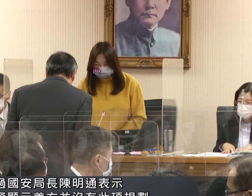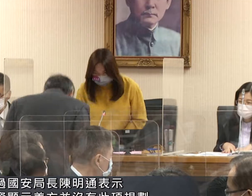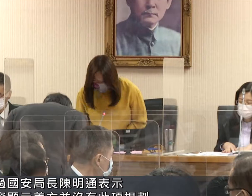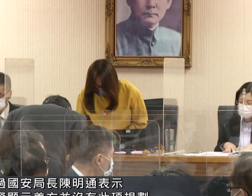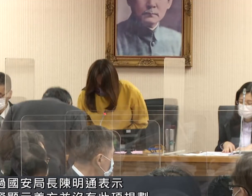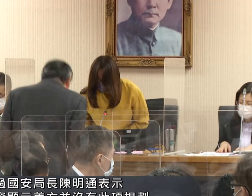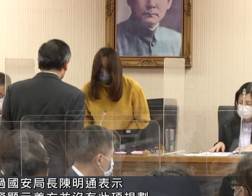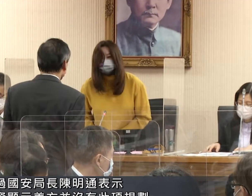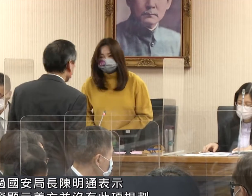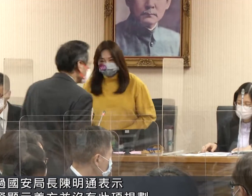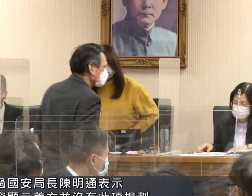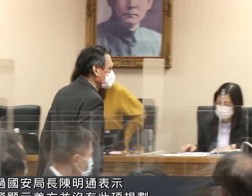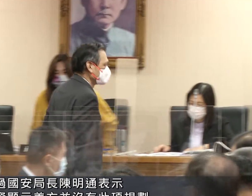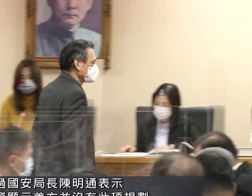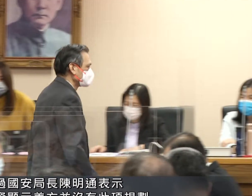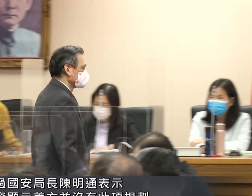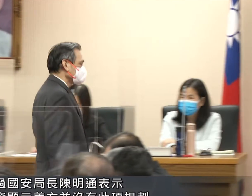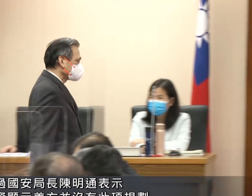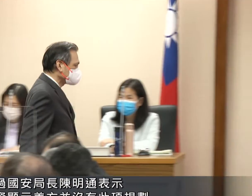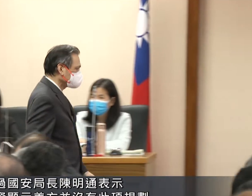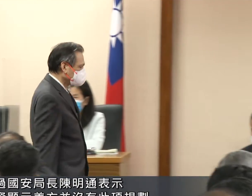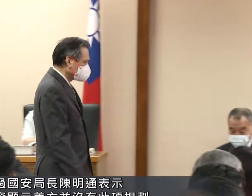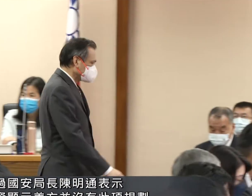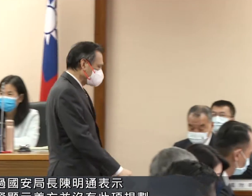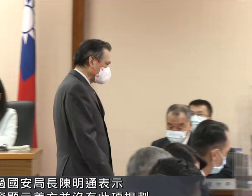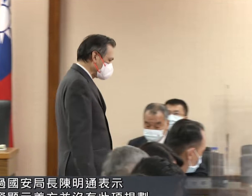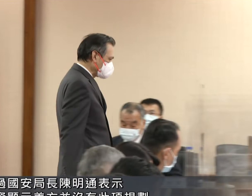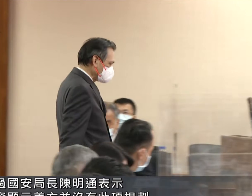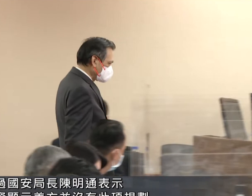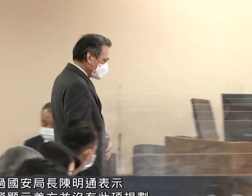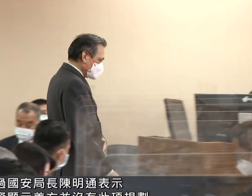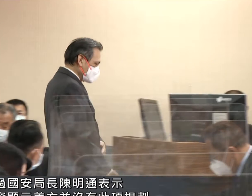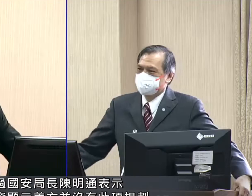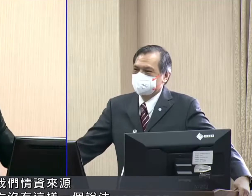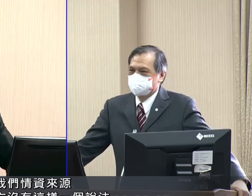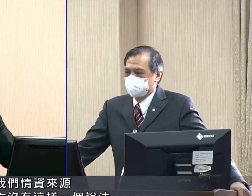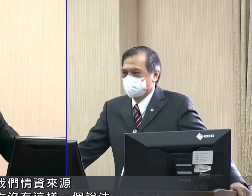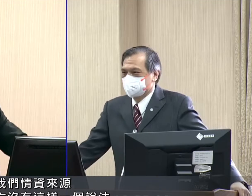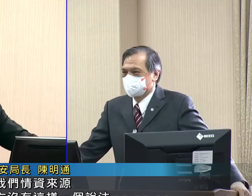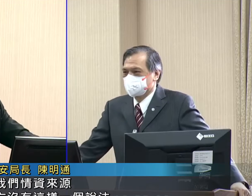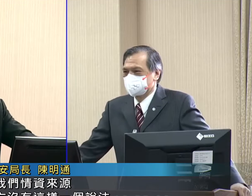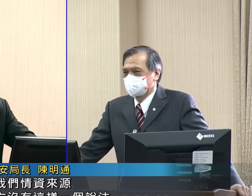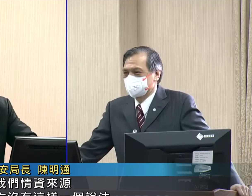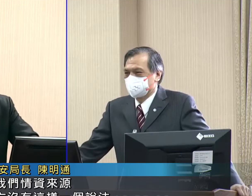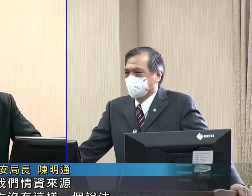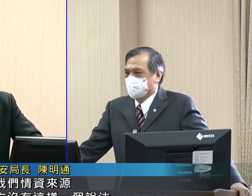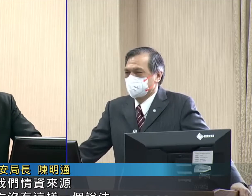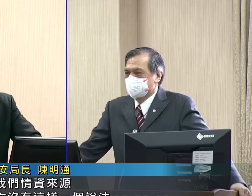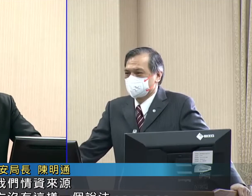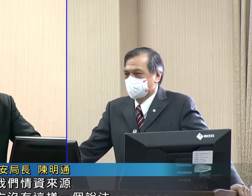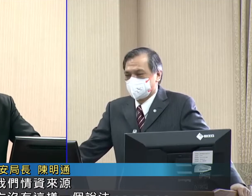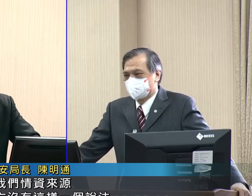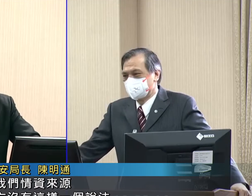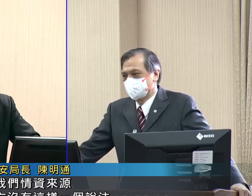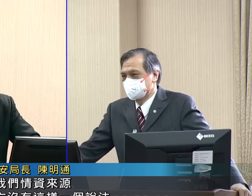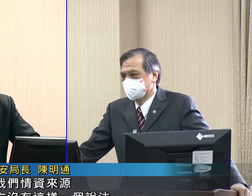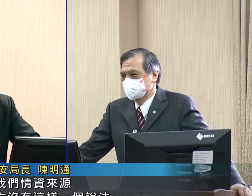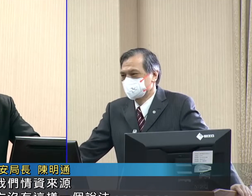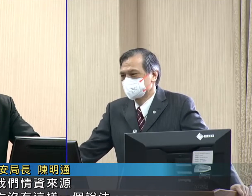局长陈明通表示，情资显示美方并没有此项规划。 就我们情资的来源，美方没有这样的一个说